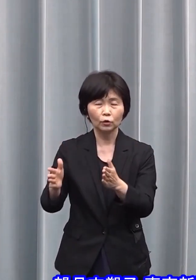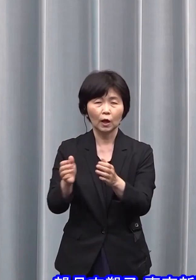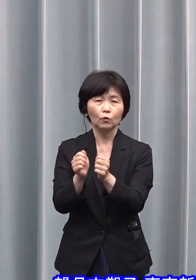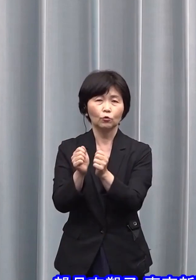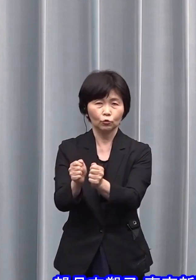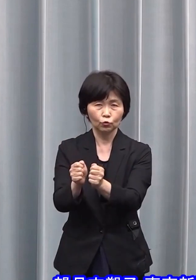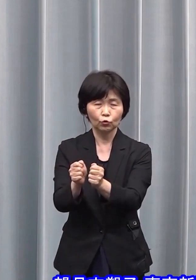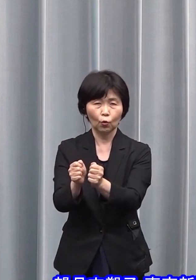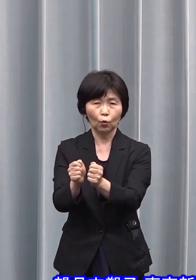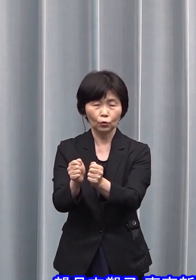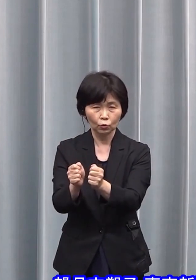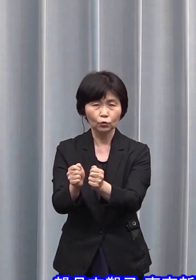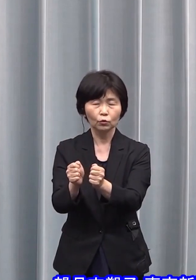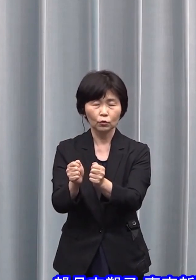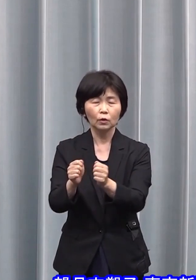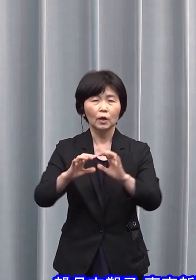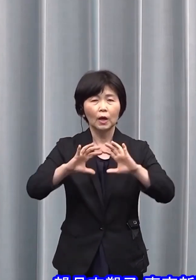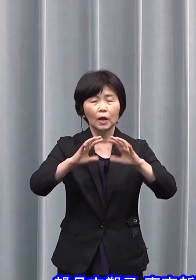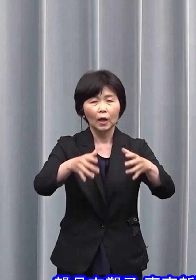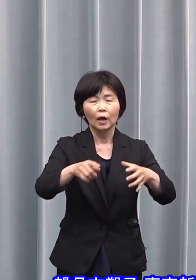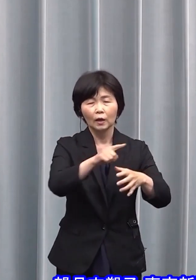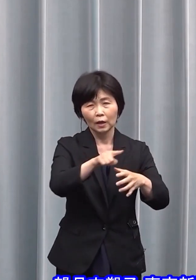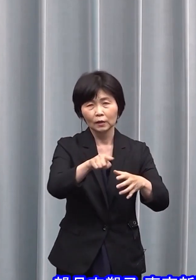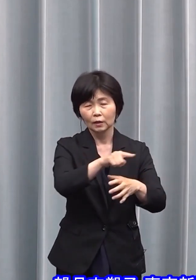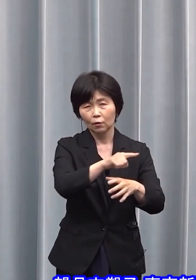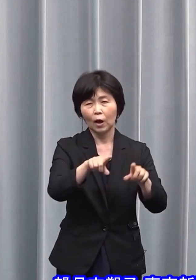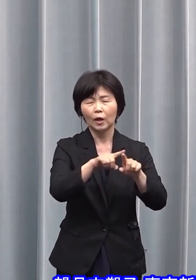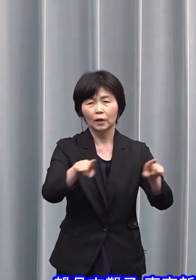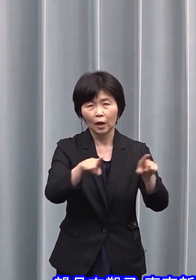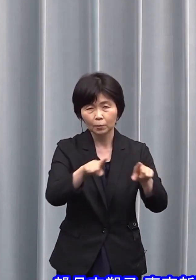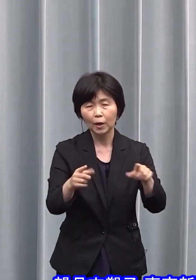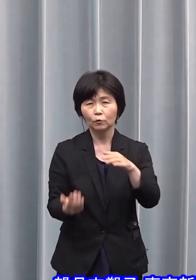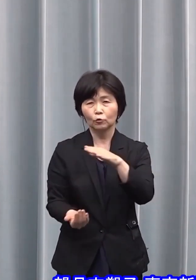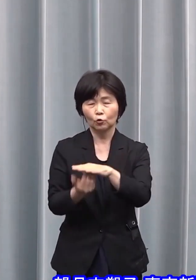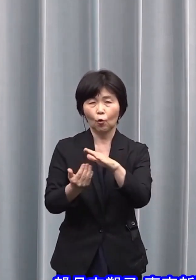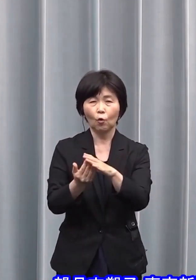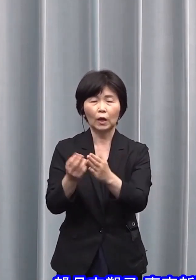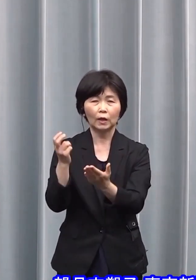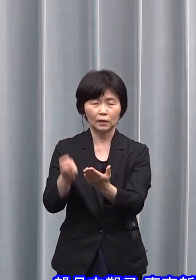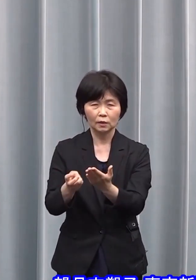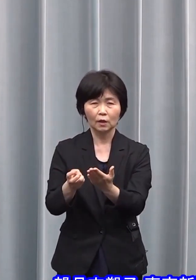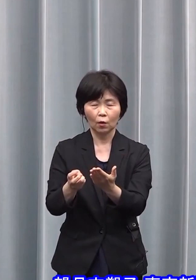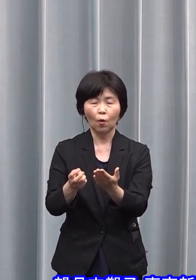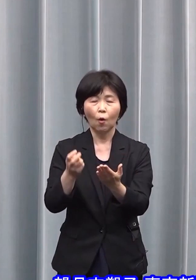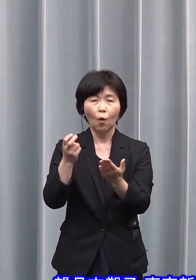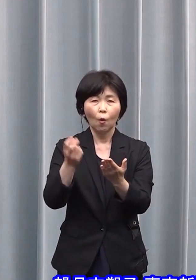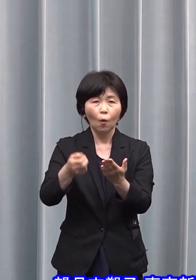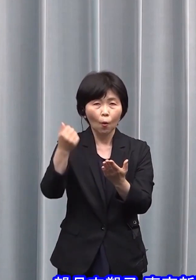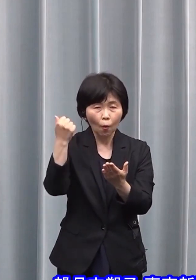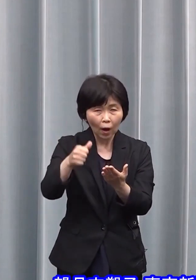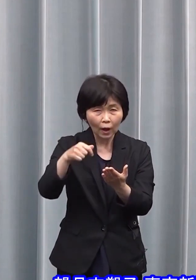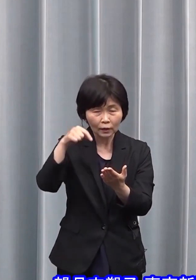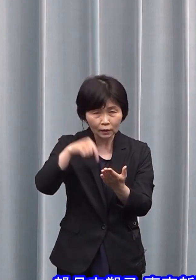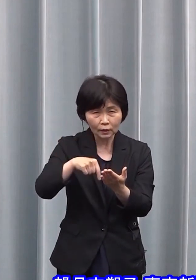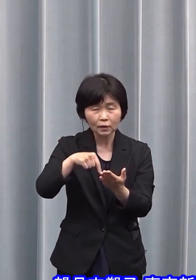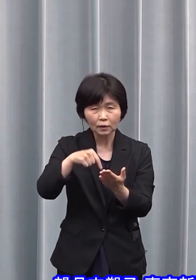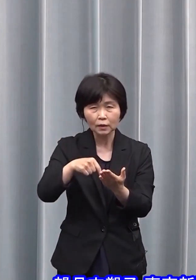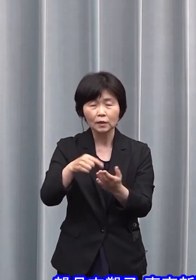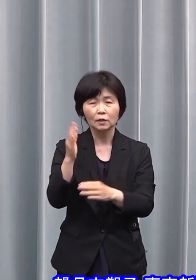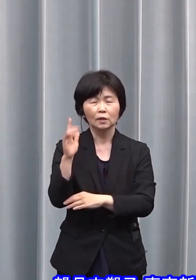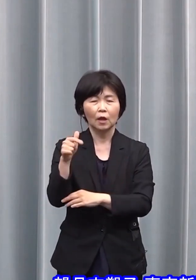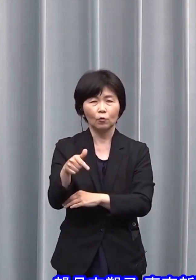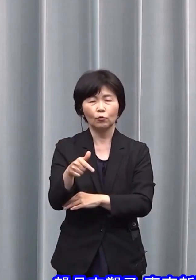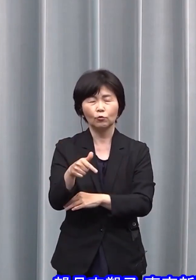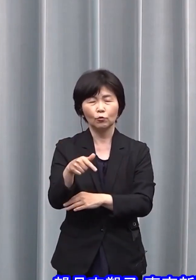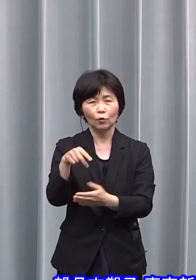というような海外では当たり前の一定の上限規制、これをやはり法案に入管庁、政府として盛り込むべきではない